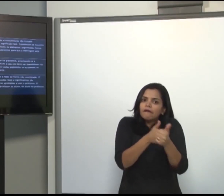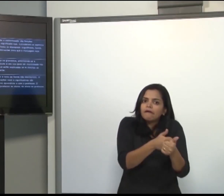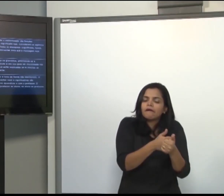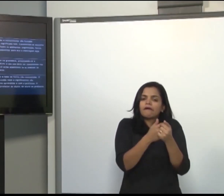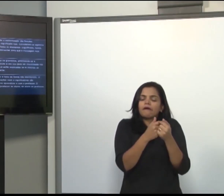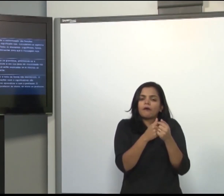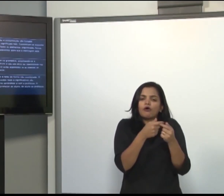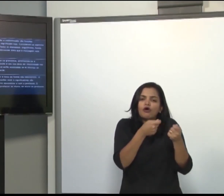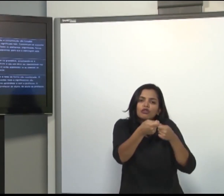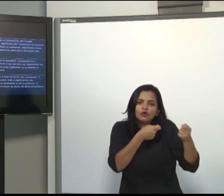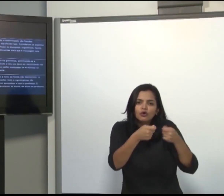há controle.